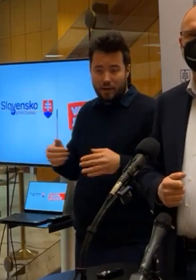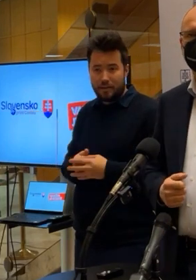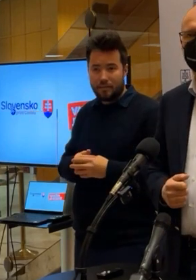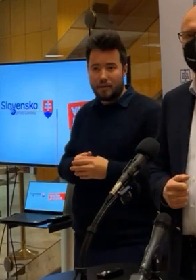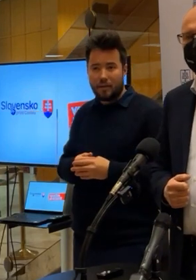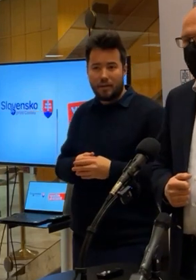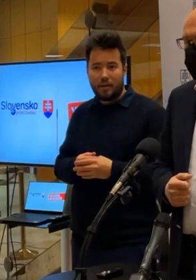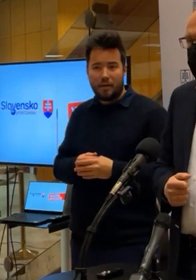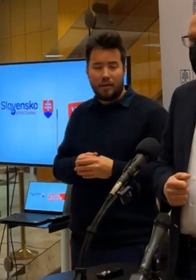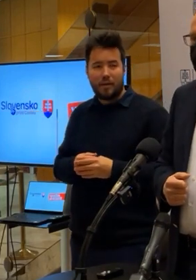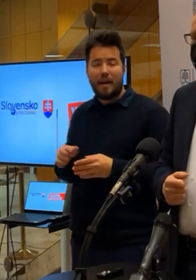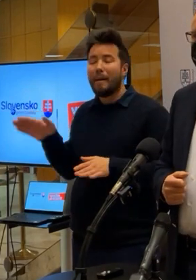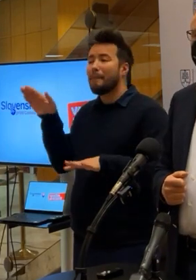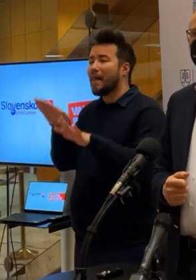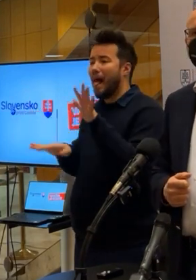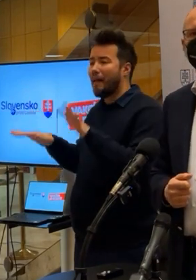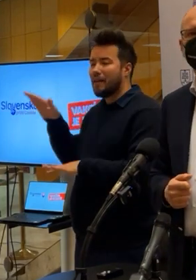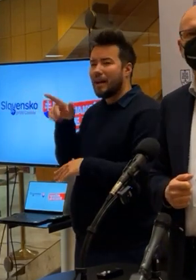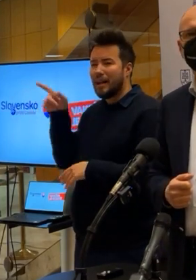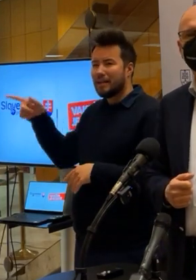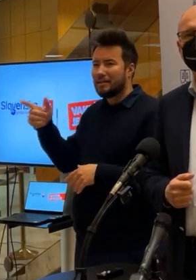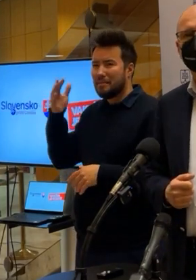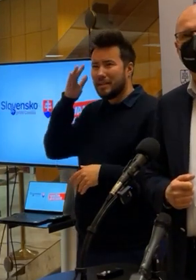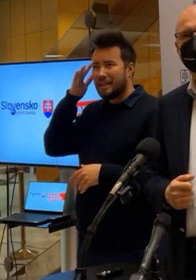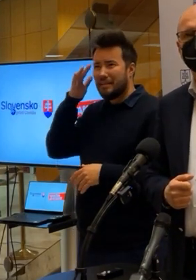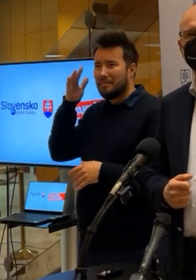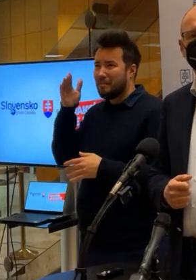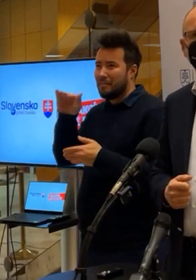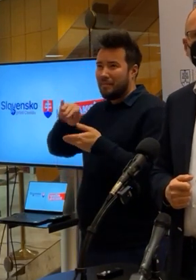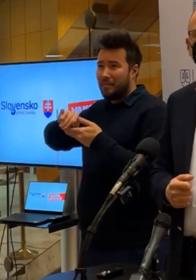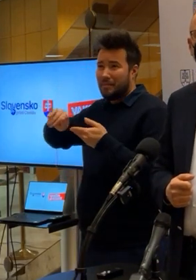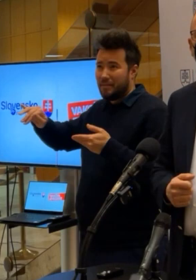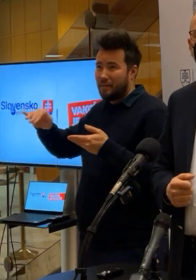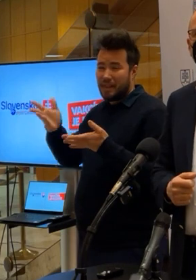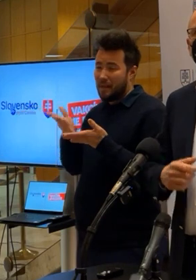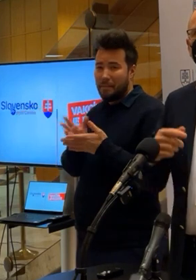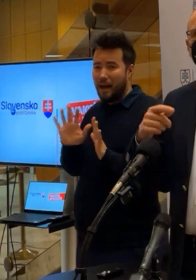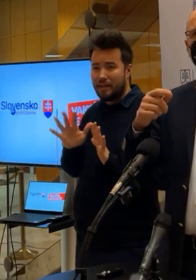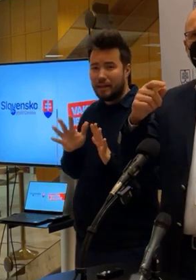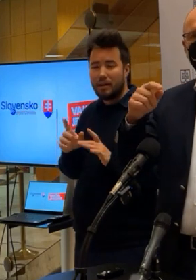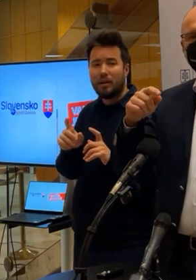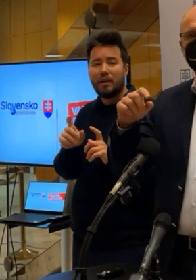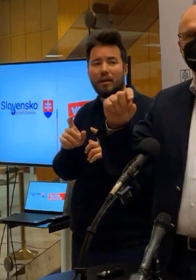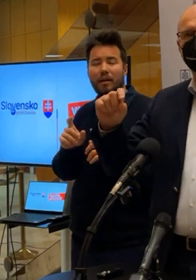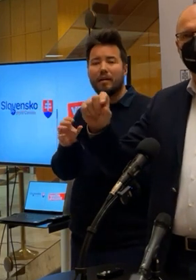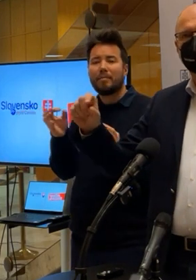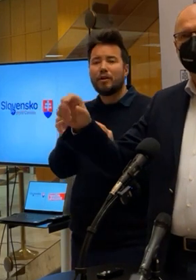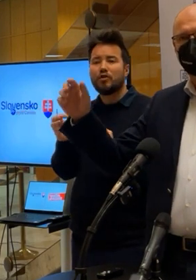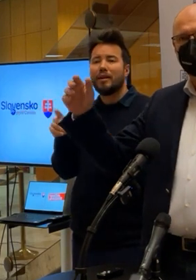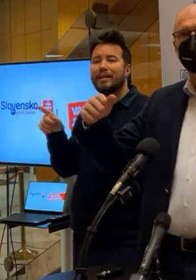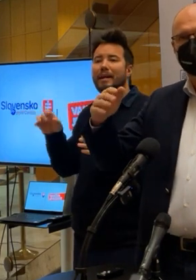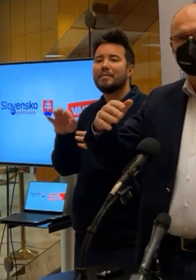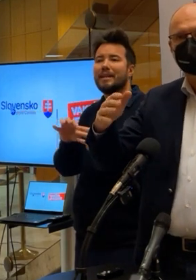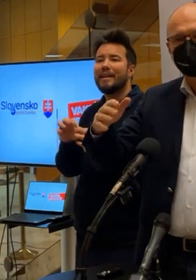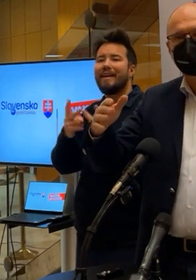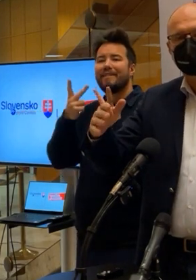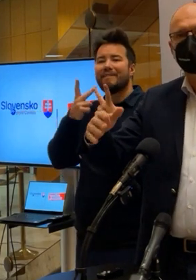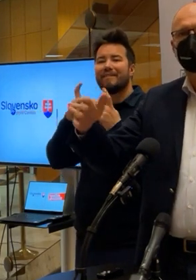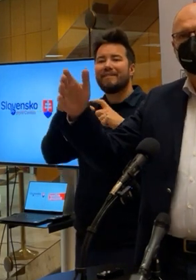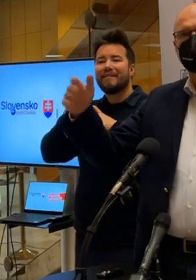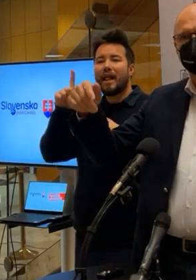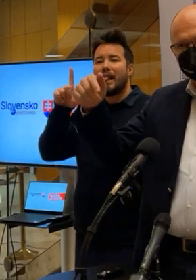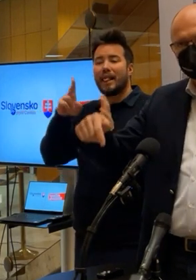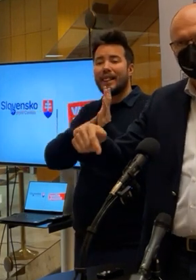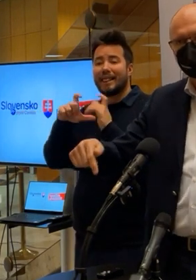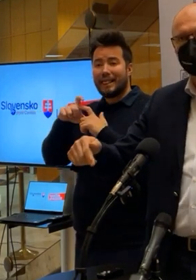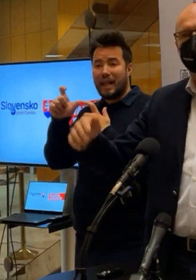No. Plávanie si myslím, že k tomuto nepatrí. Lebo máme napísané, že wellnessy, ale wellnessy otvárame tiež,